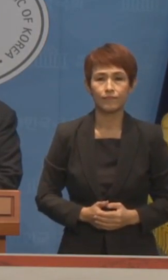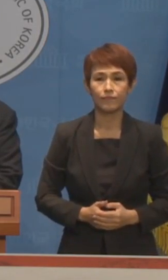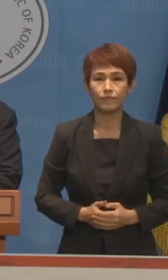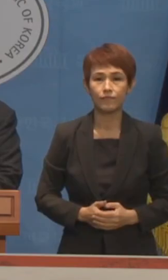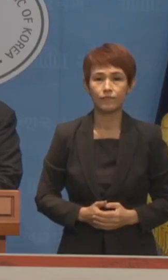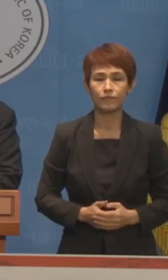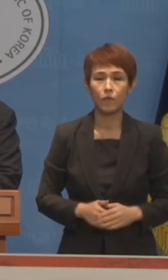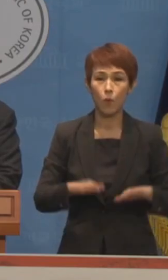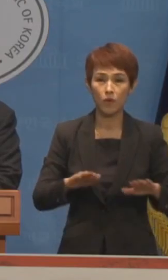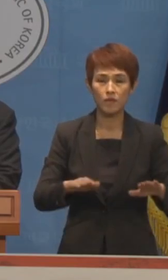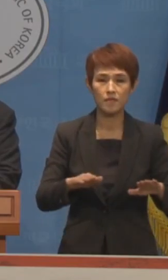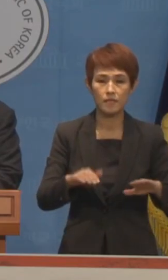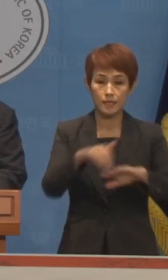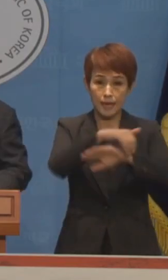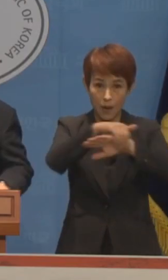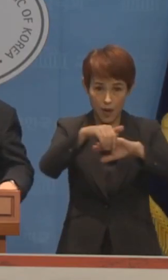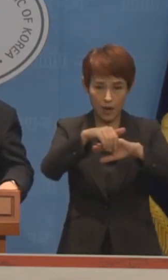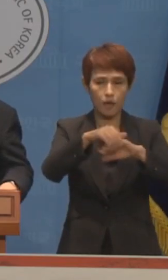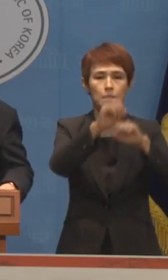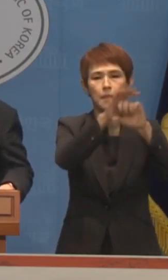기본계획 백지화 네트워크와